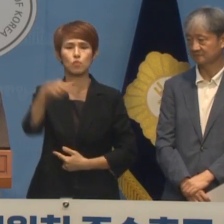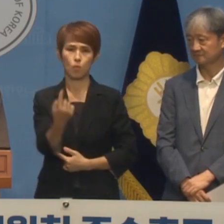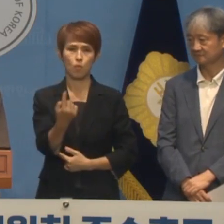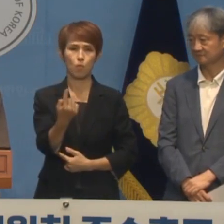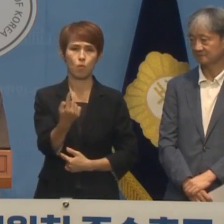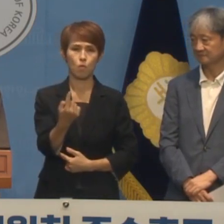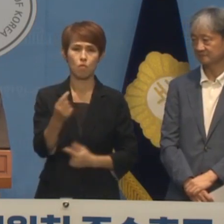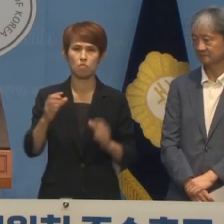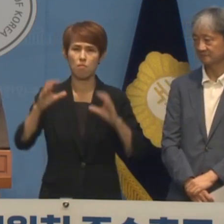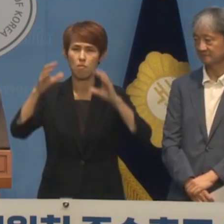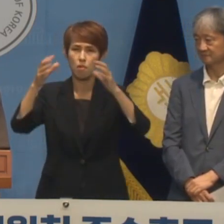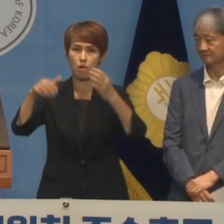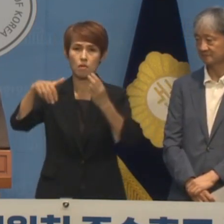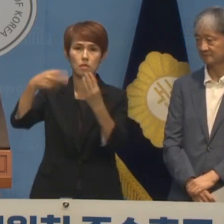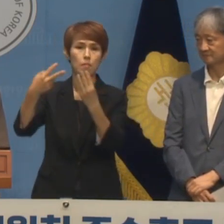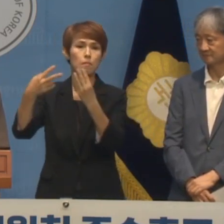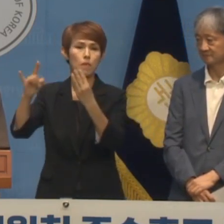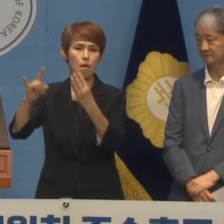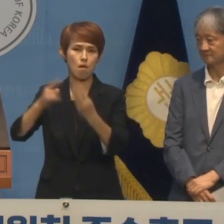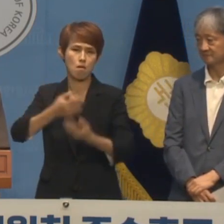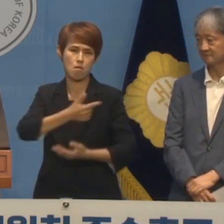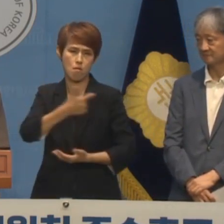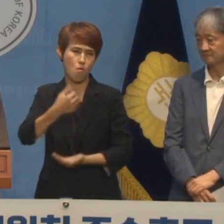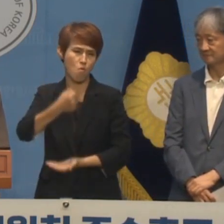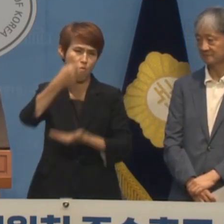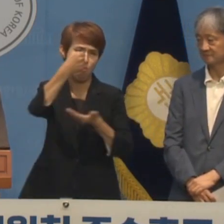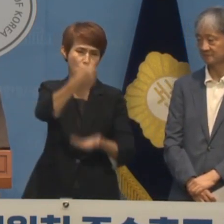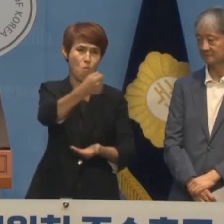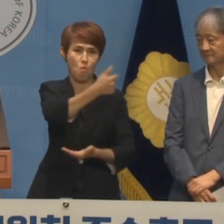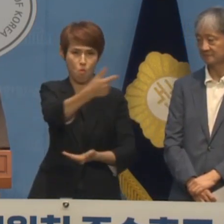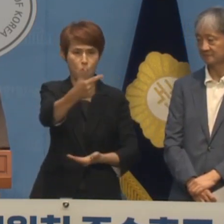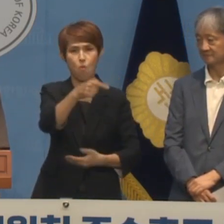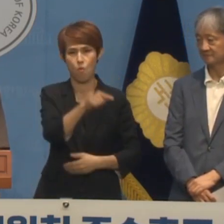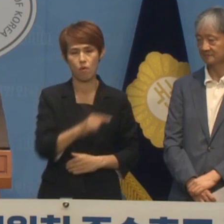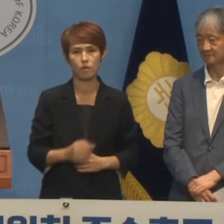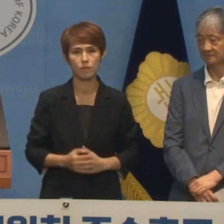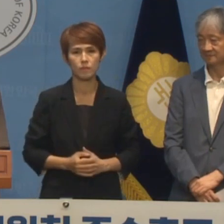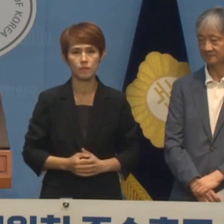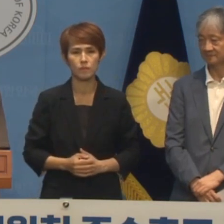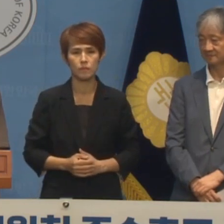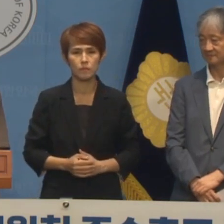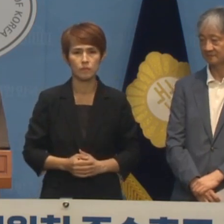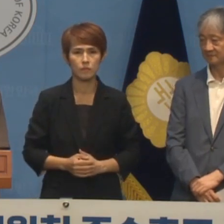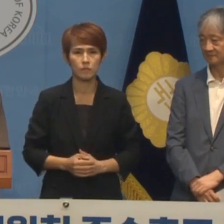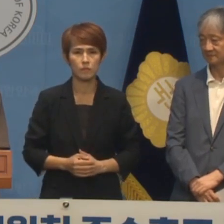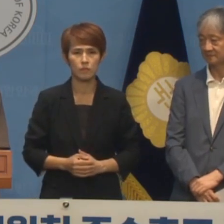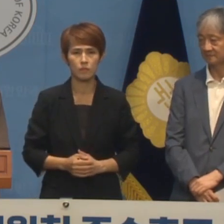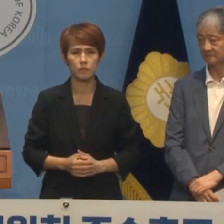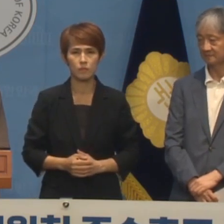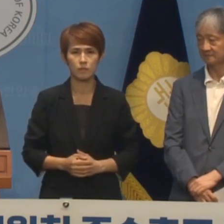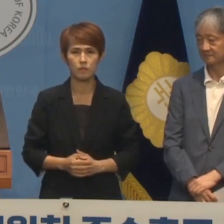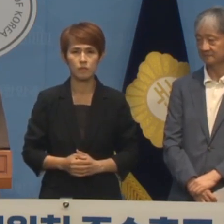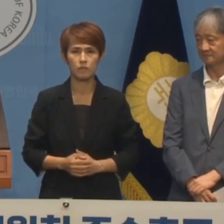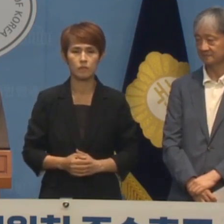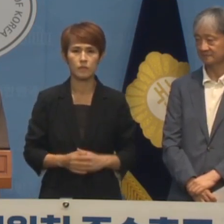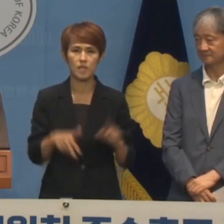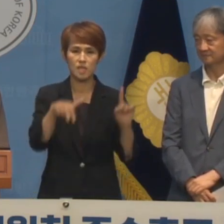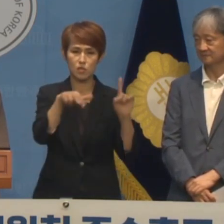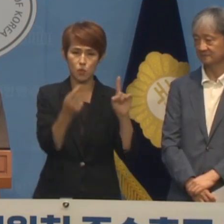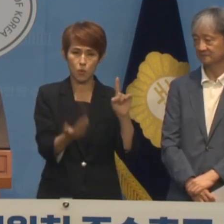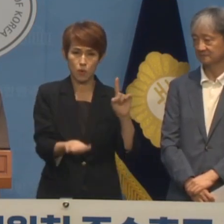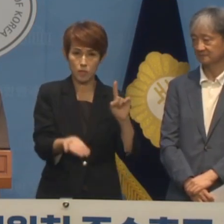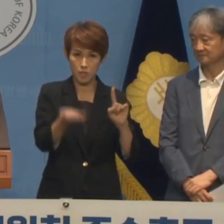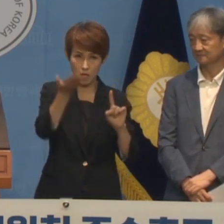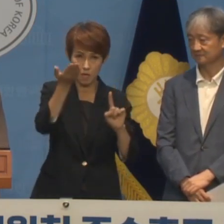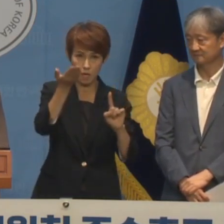상대 연기금으로 글로벌 시장에서도 큰 손으로 자리매김했습니다. 최근 기금본부는 1조 이상